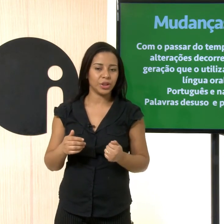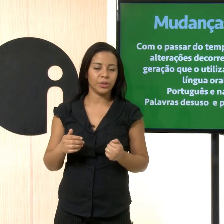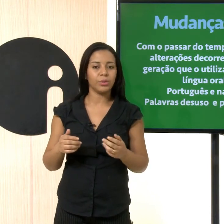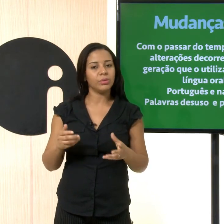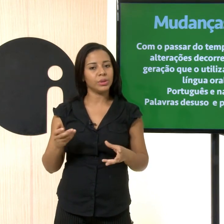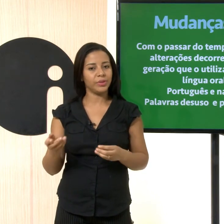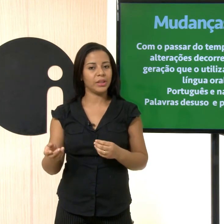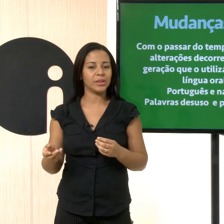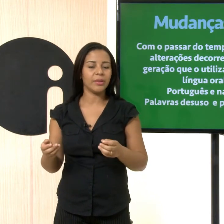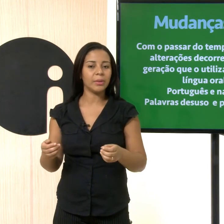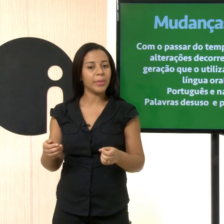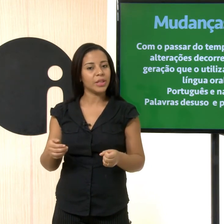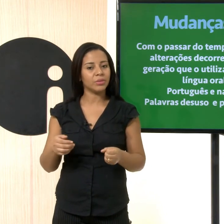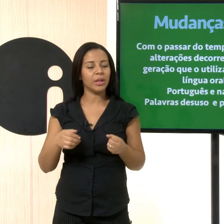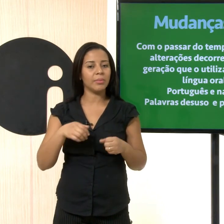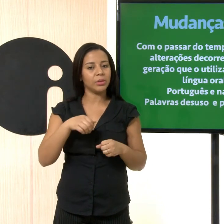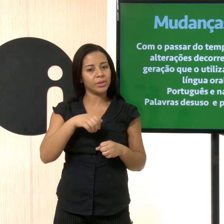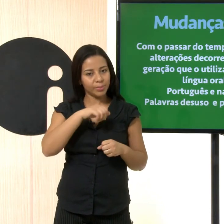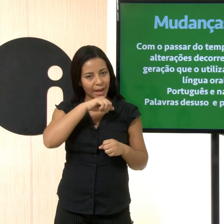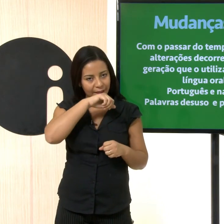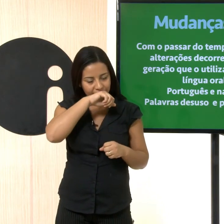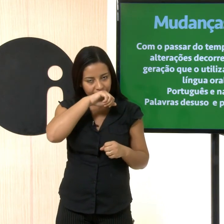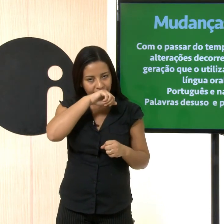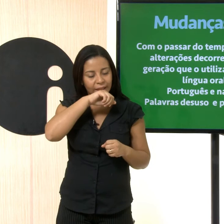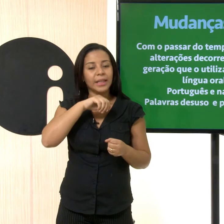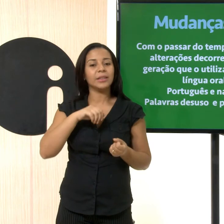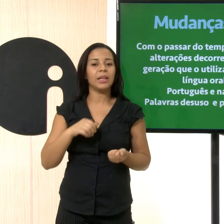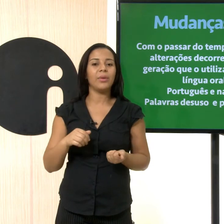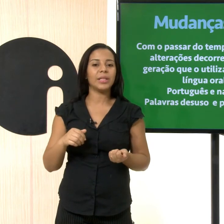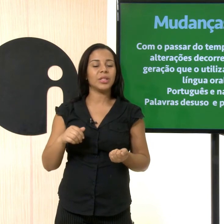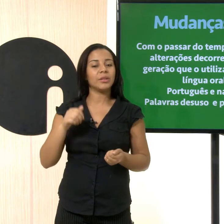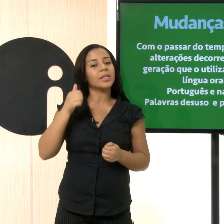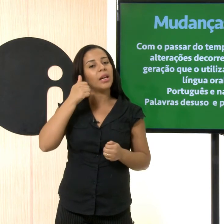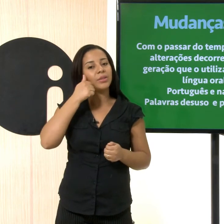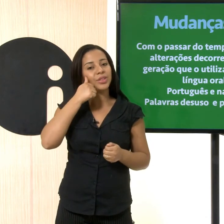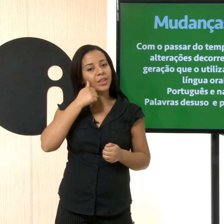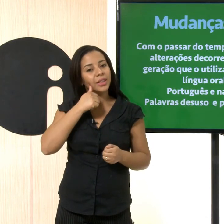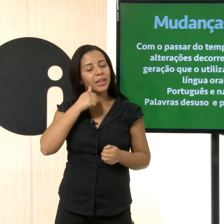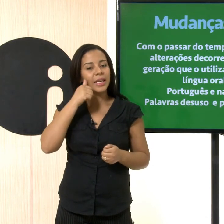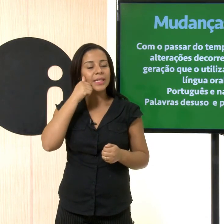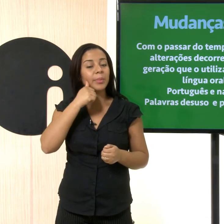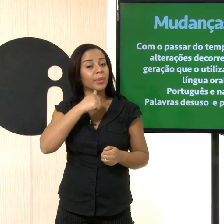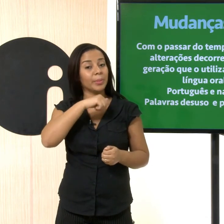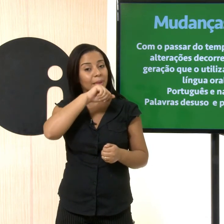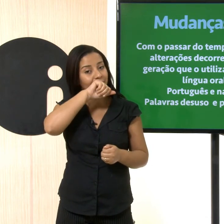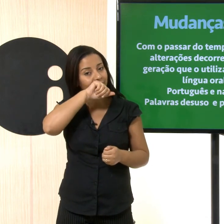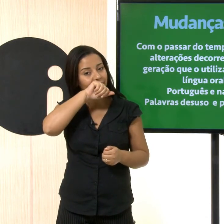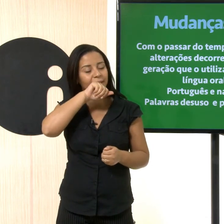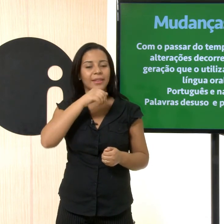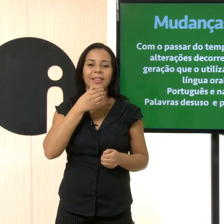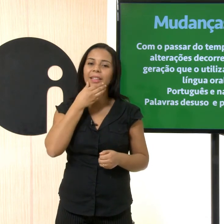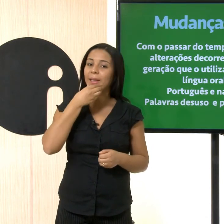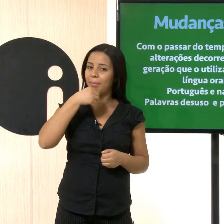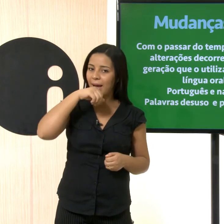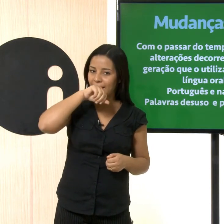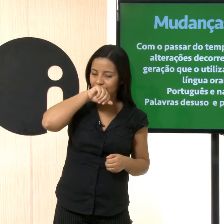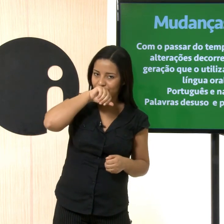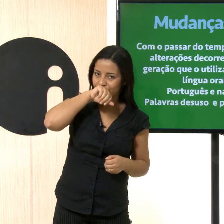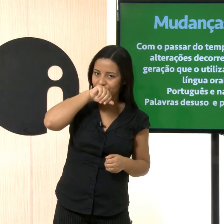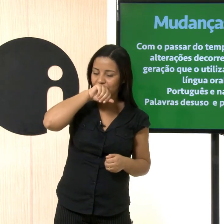Antigamente, os filhos davam um beijo na mão dos pais. Então, este era o sinal de, exemplo, mãe e pai,